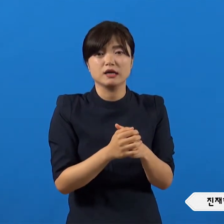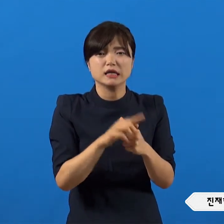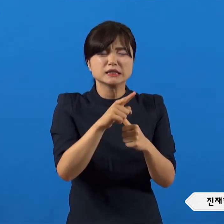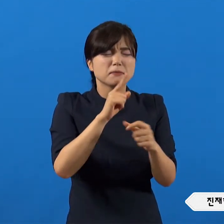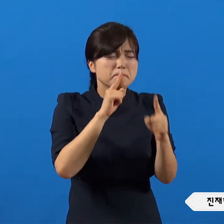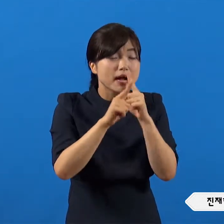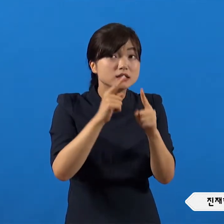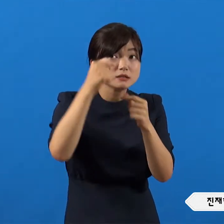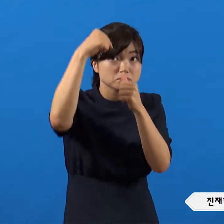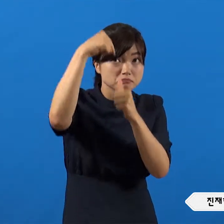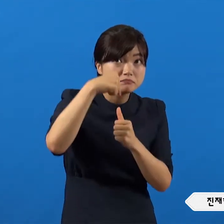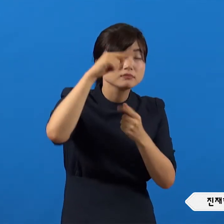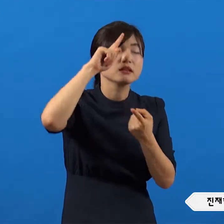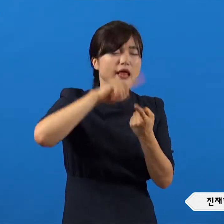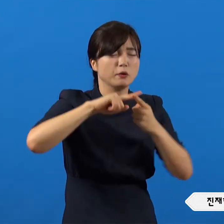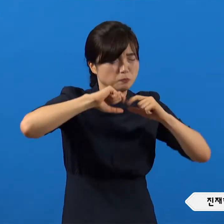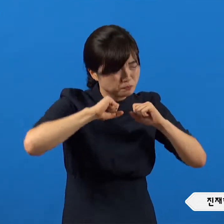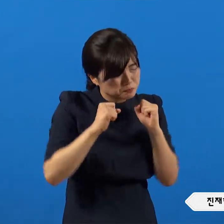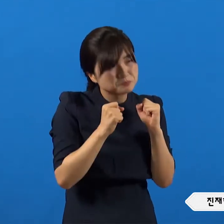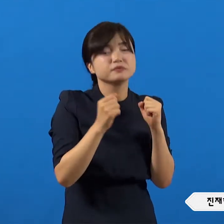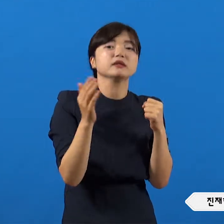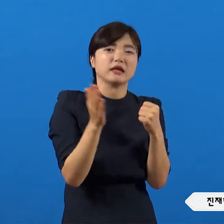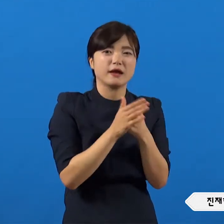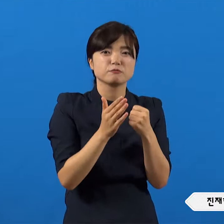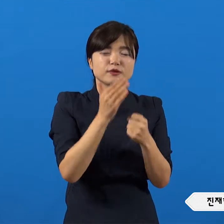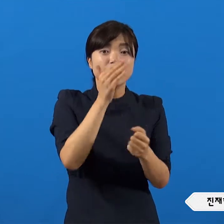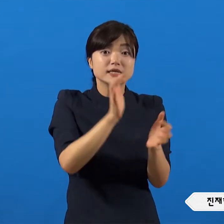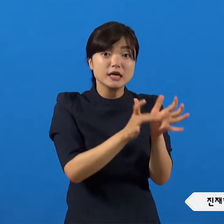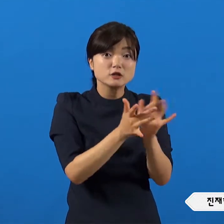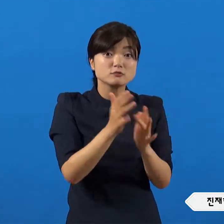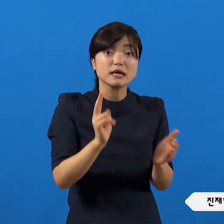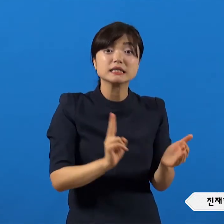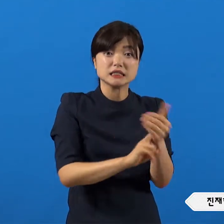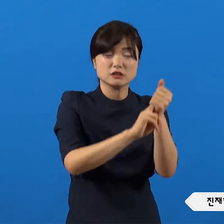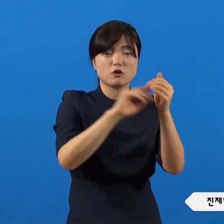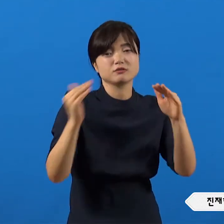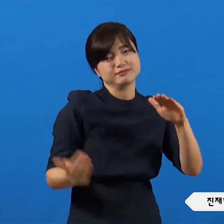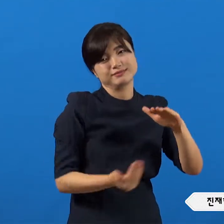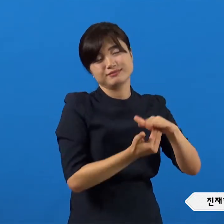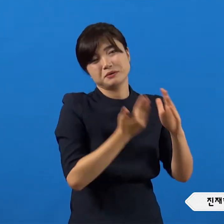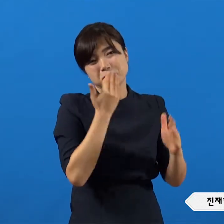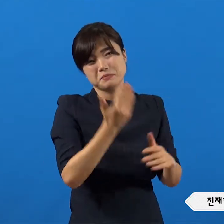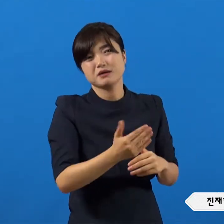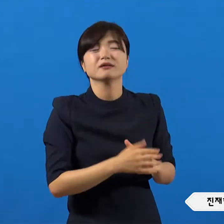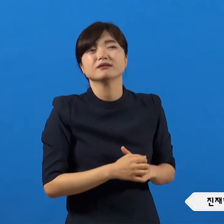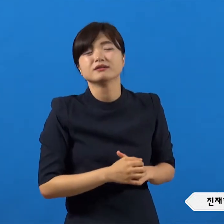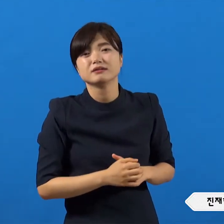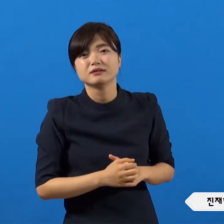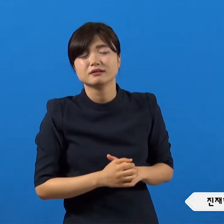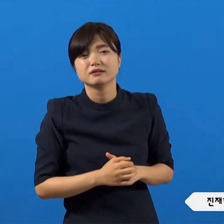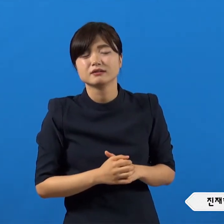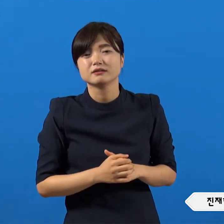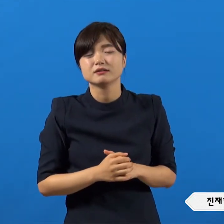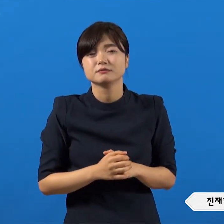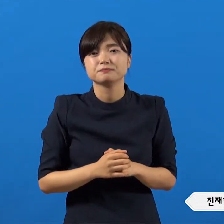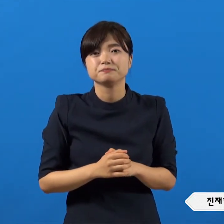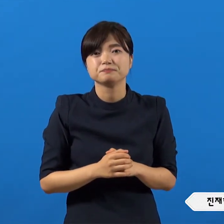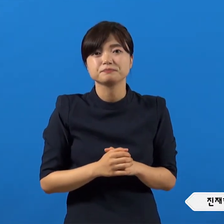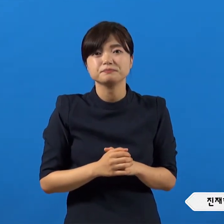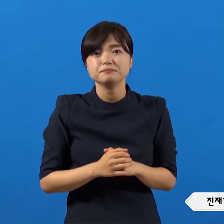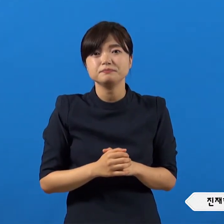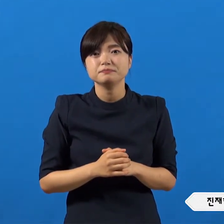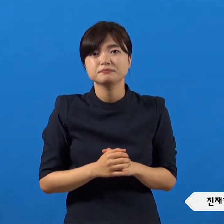그들이 말씀하신 대로 했기 때문에 예수님의 기적은 이루어졌음을 성경은